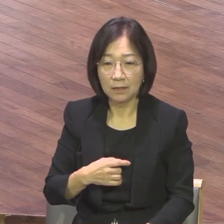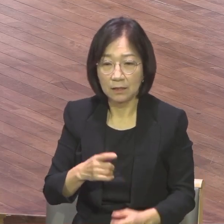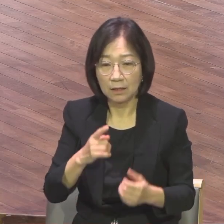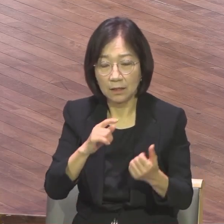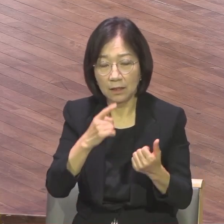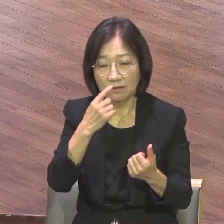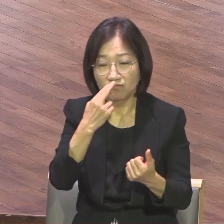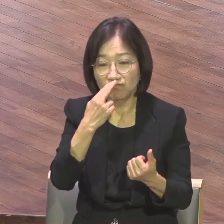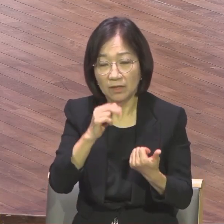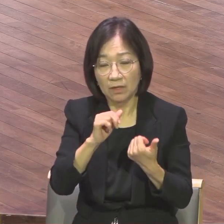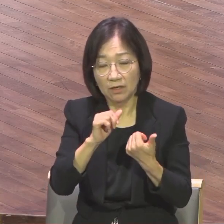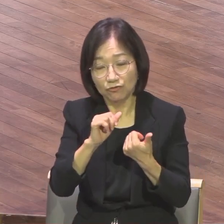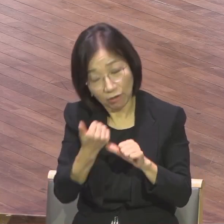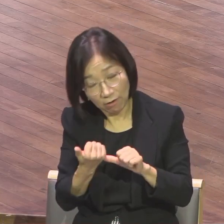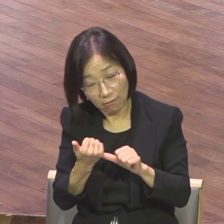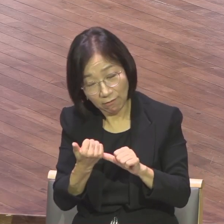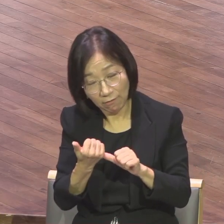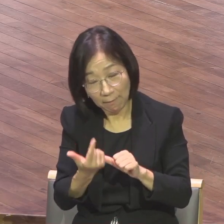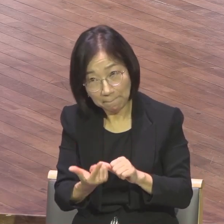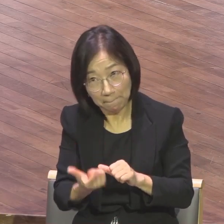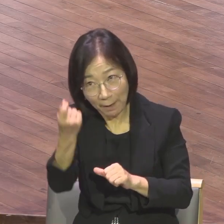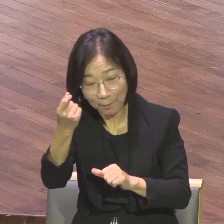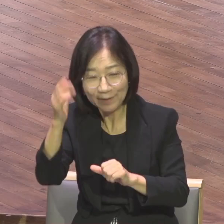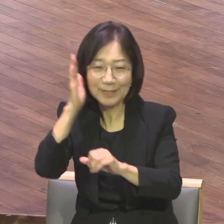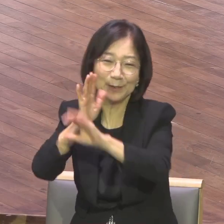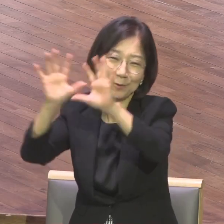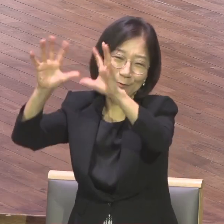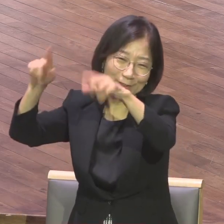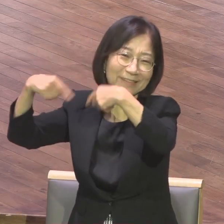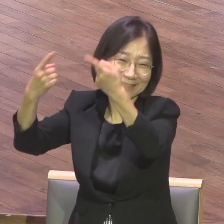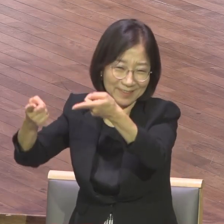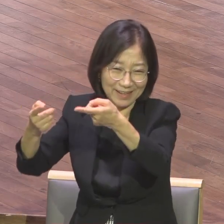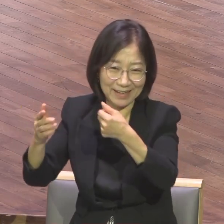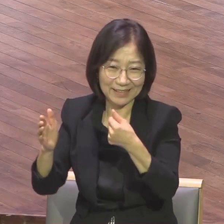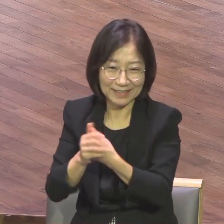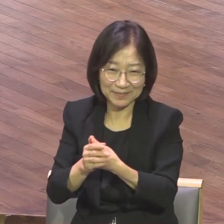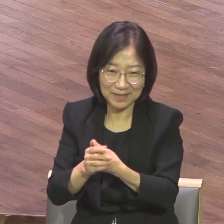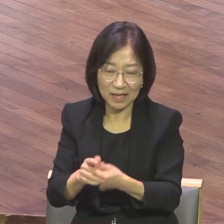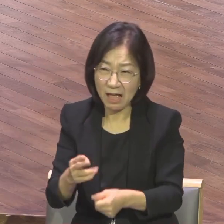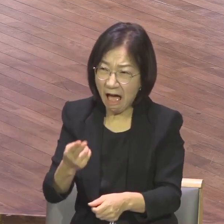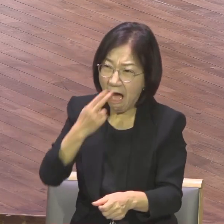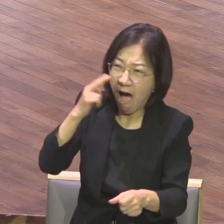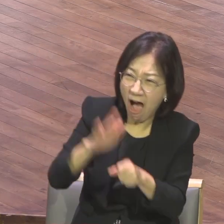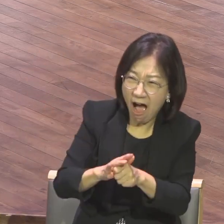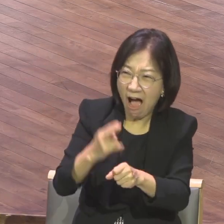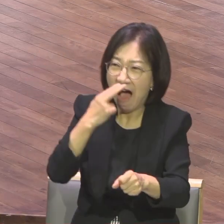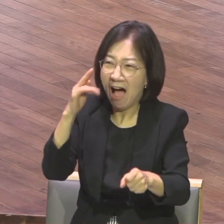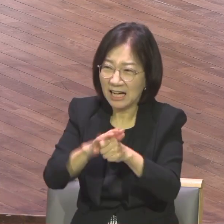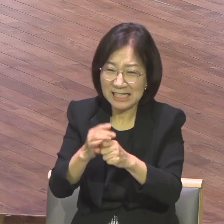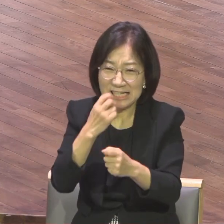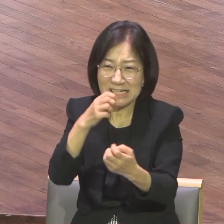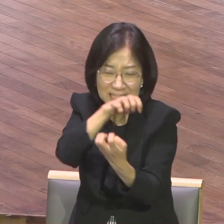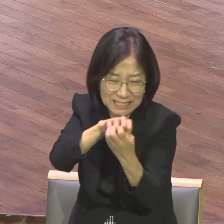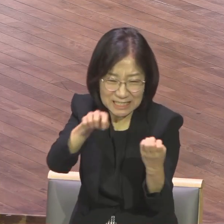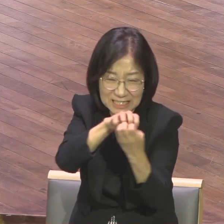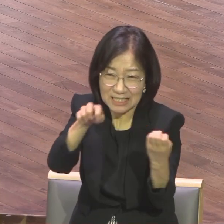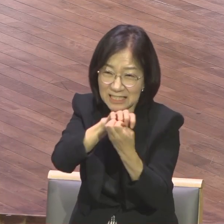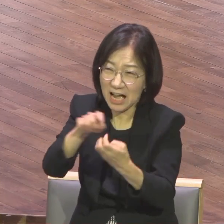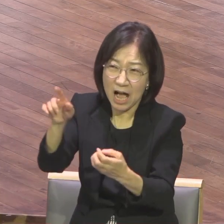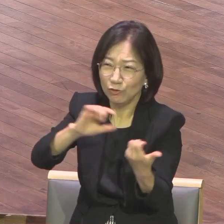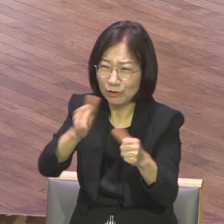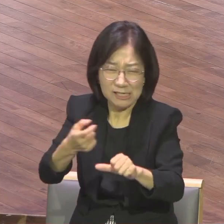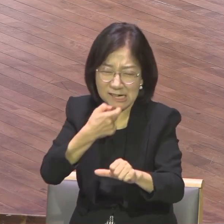바로 천국이요. 아멘. 이거 할 거 없어요. 그렇게 슬피 2, 3일 가면 안 돼요.